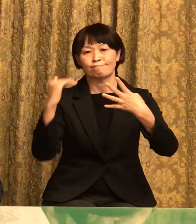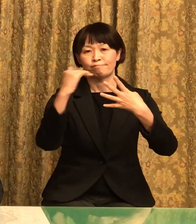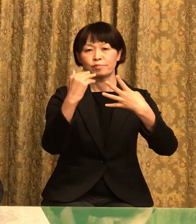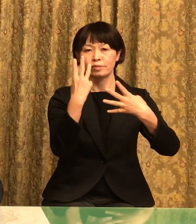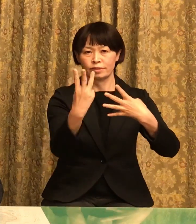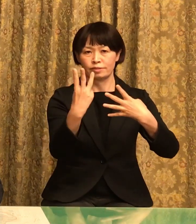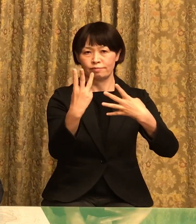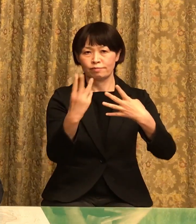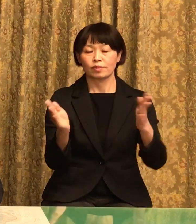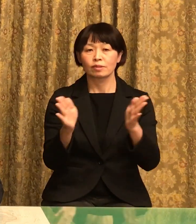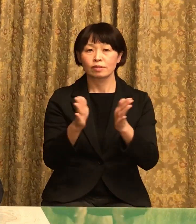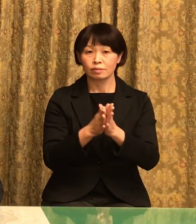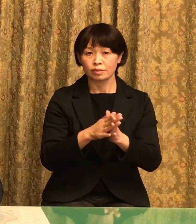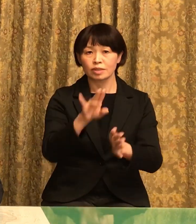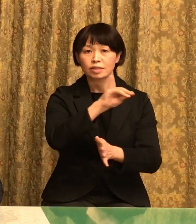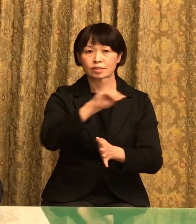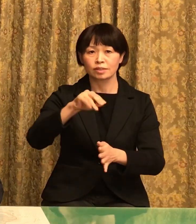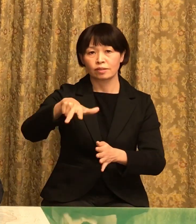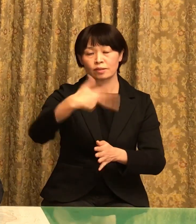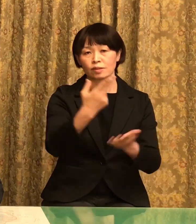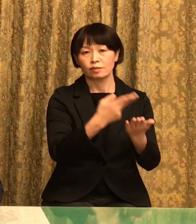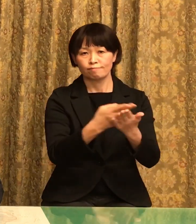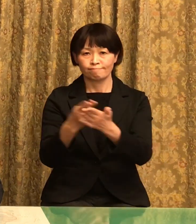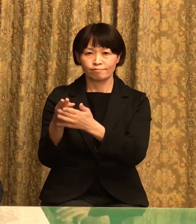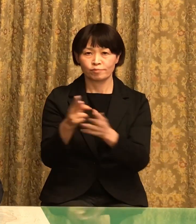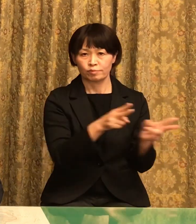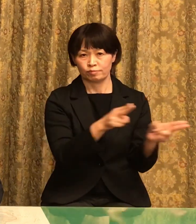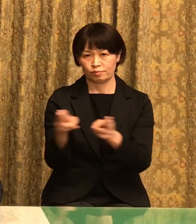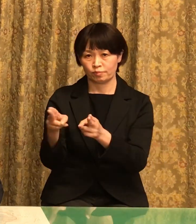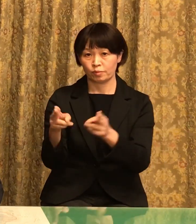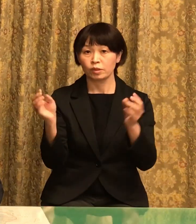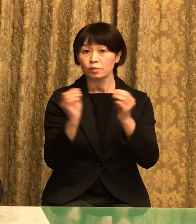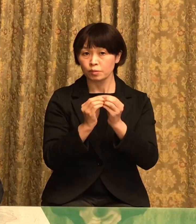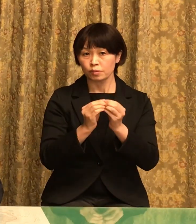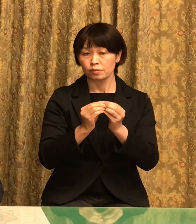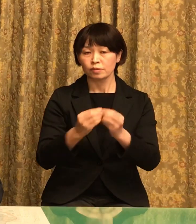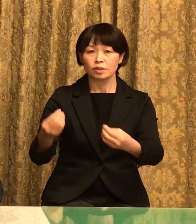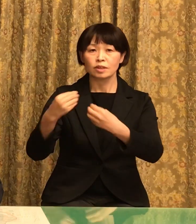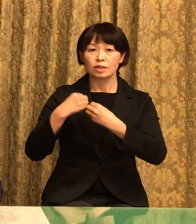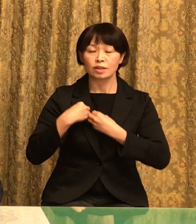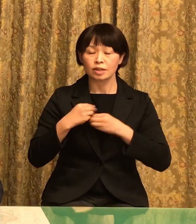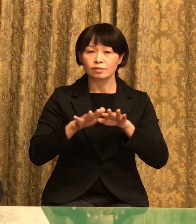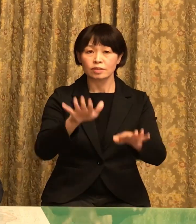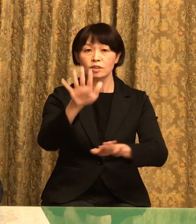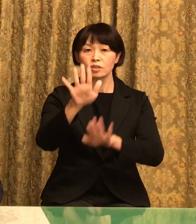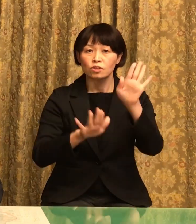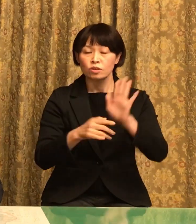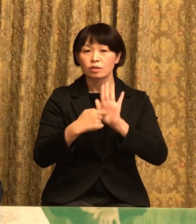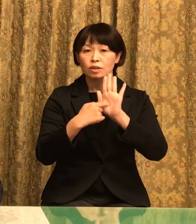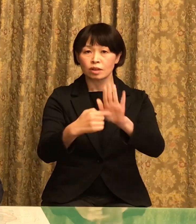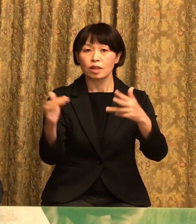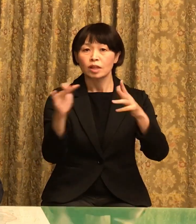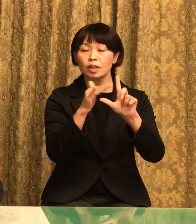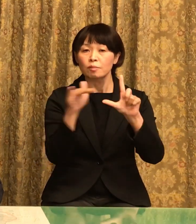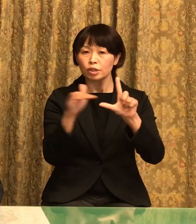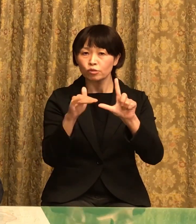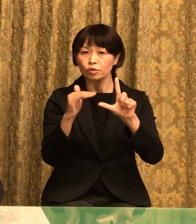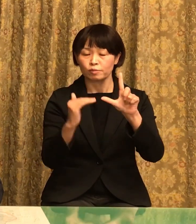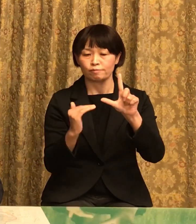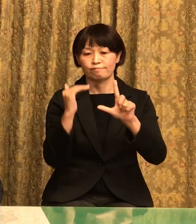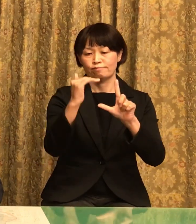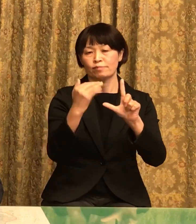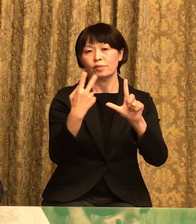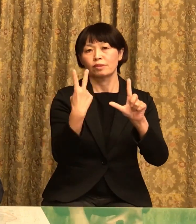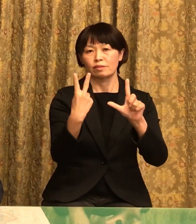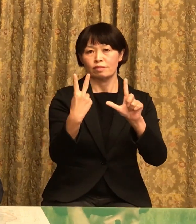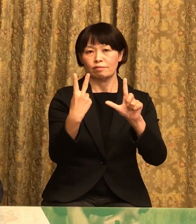上げ、1700床を確保するとともに感染状況等を示すレベルも2へ引き上げます